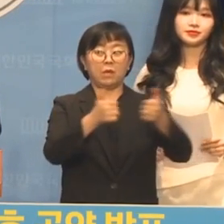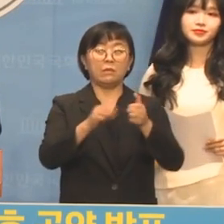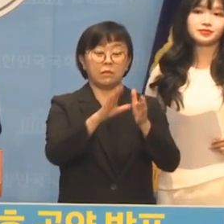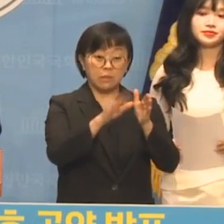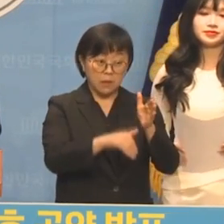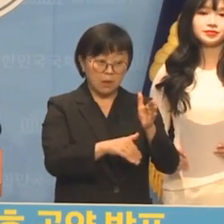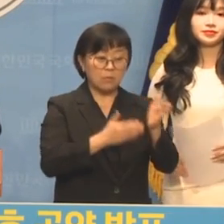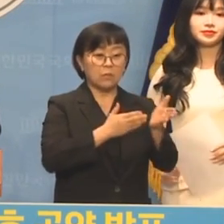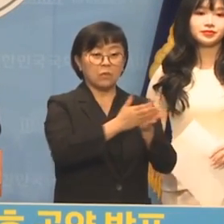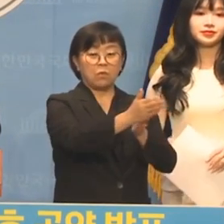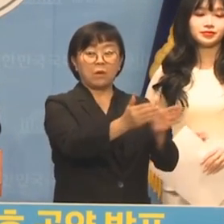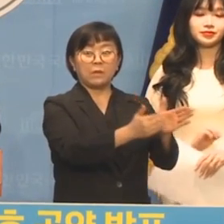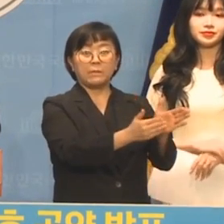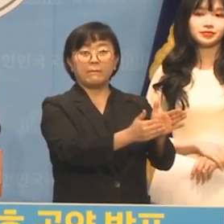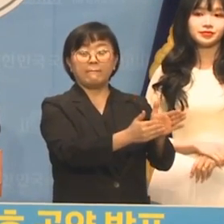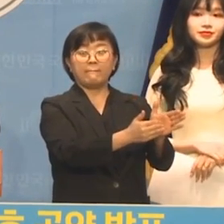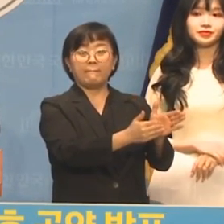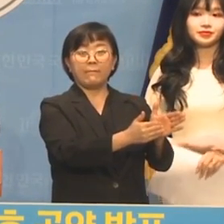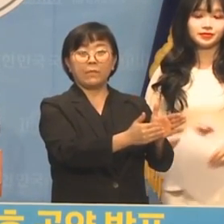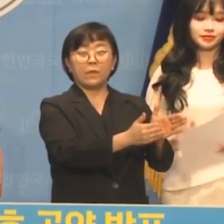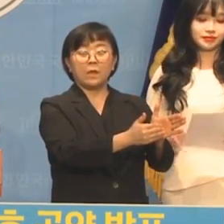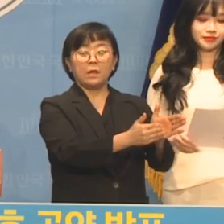본회의에서 통과된